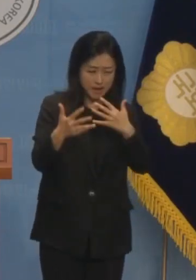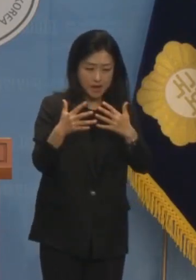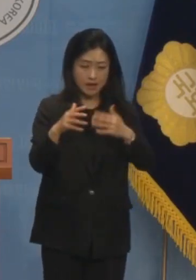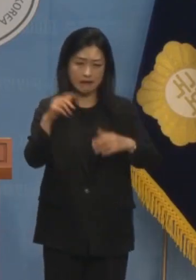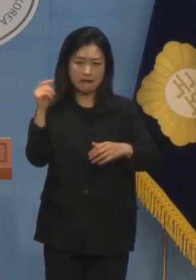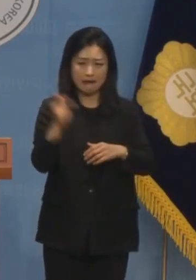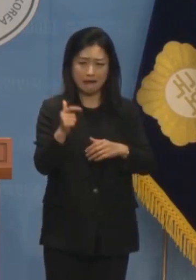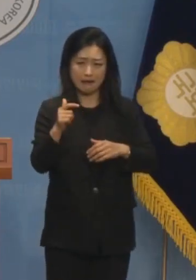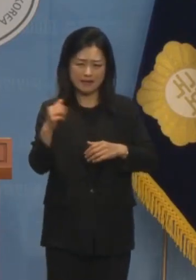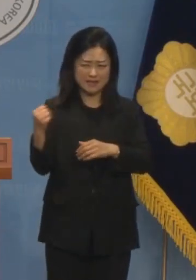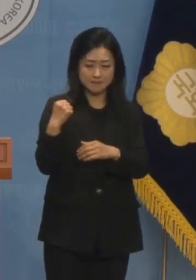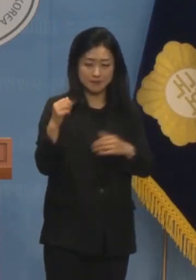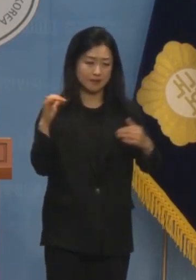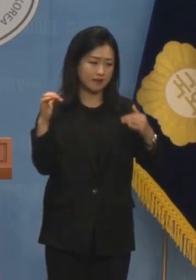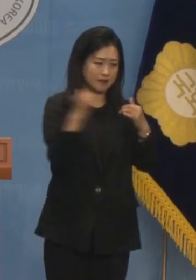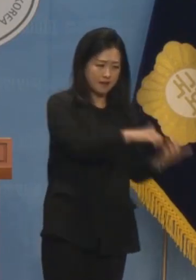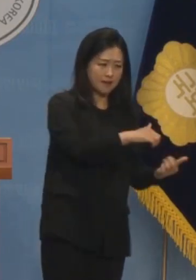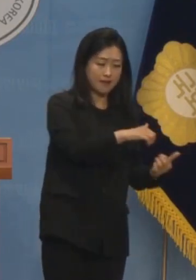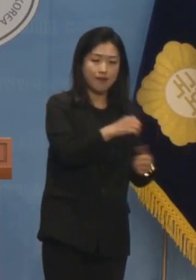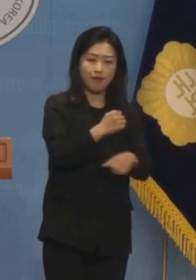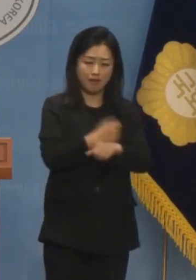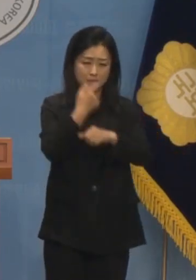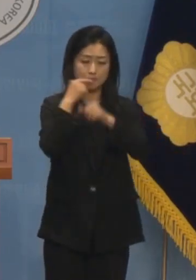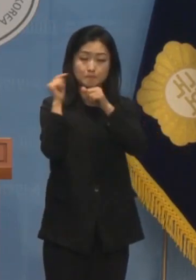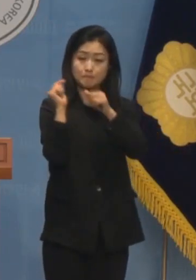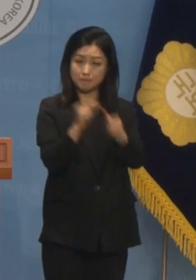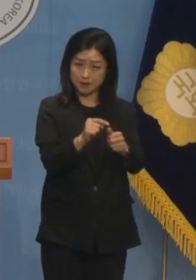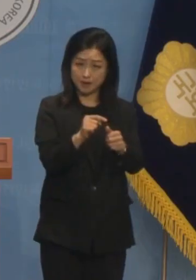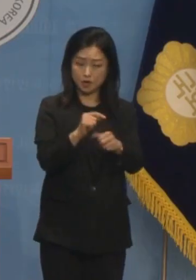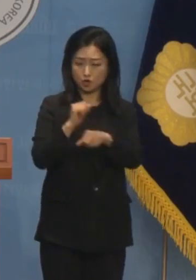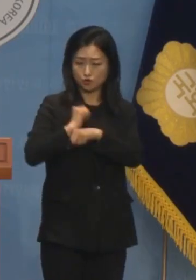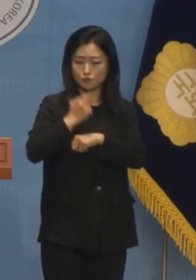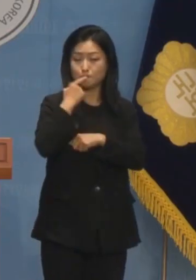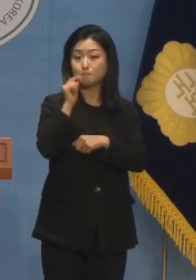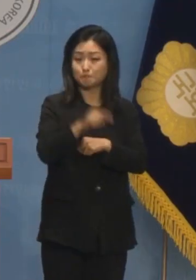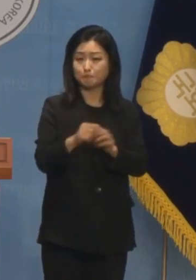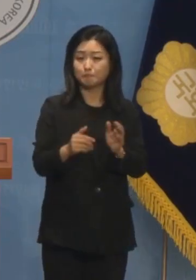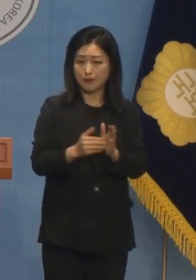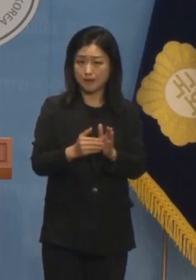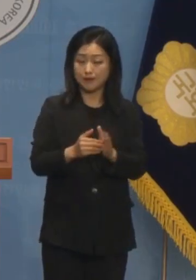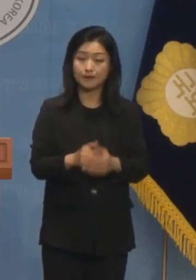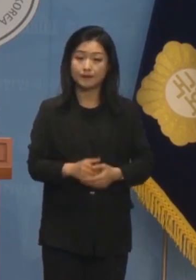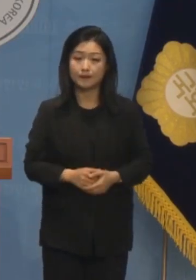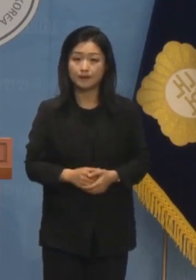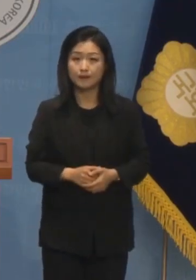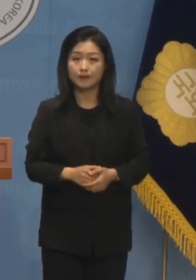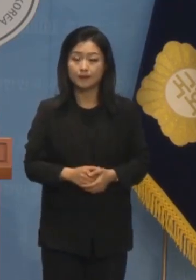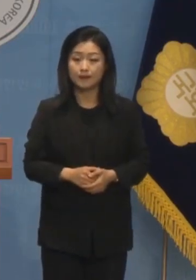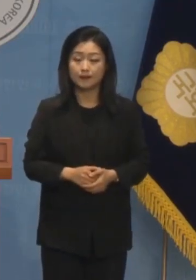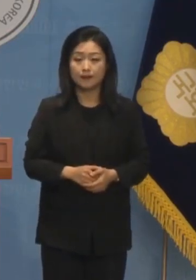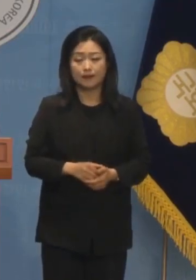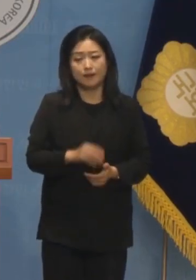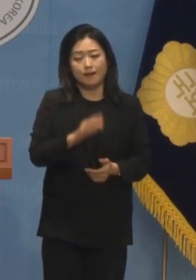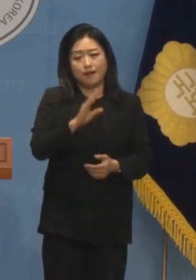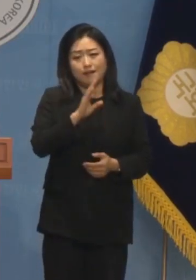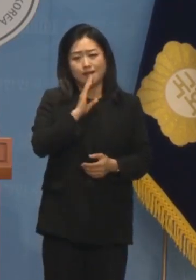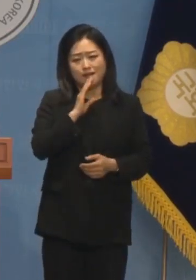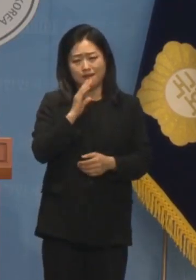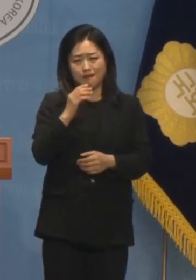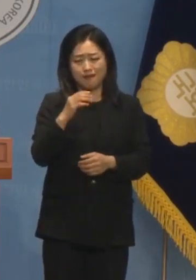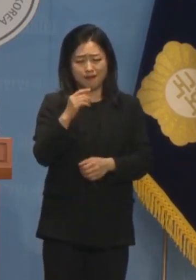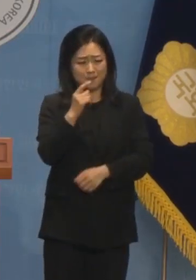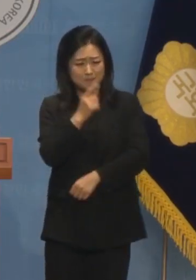즉각 강력하게 끝까지 군사적 대응을 먼저 실시하라고 지시했다고 합니다. 그야말로